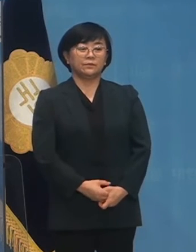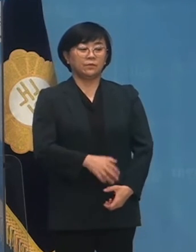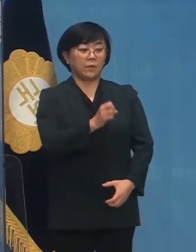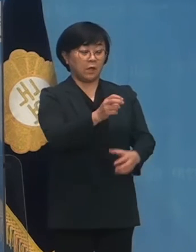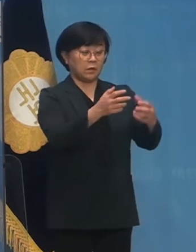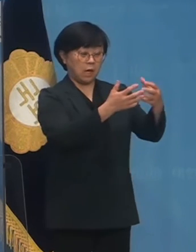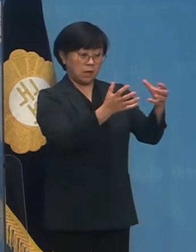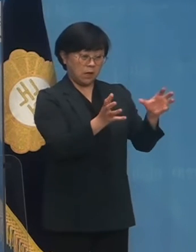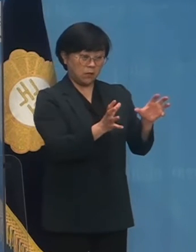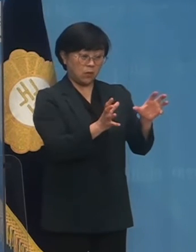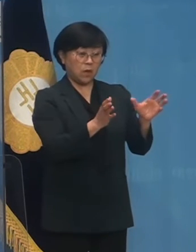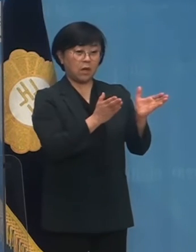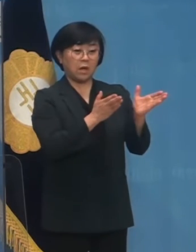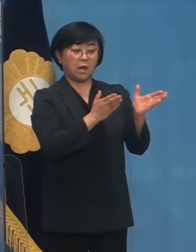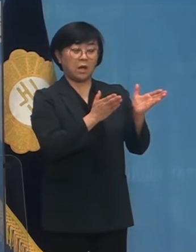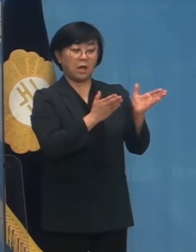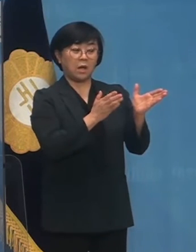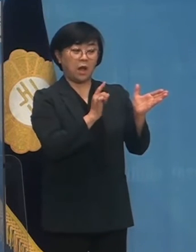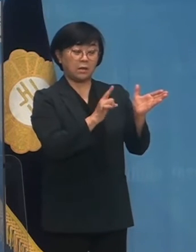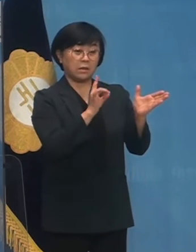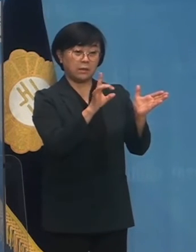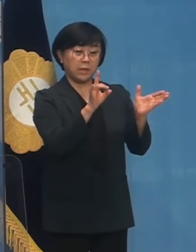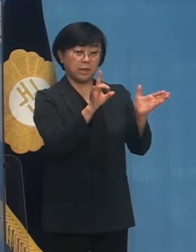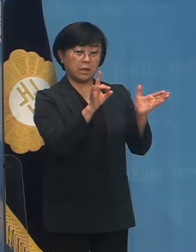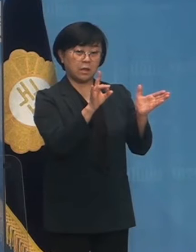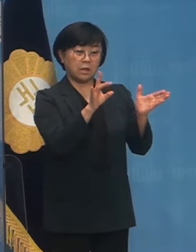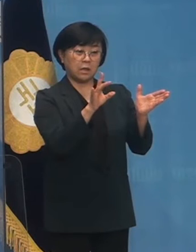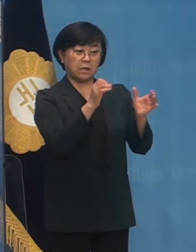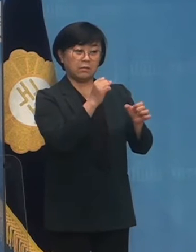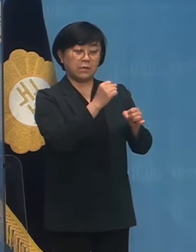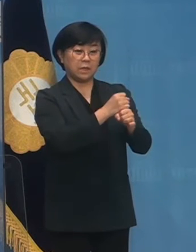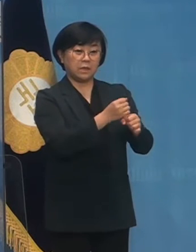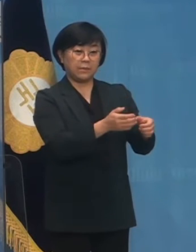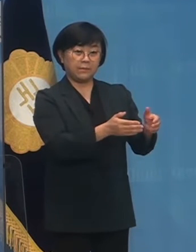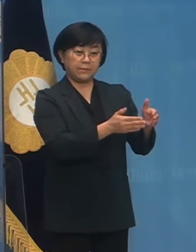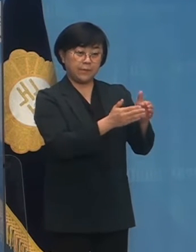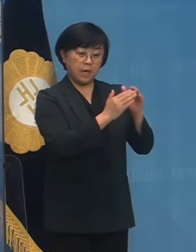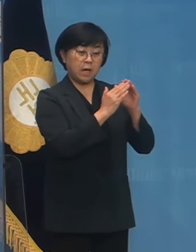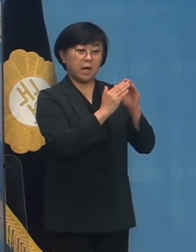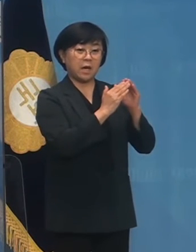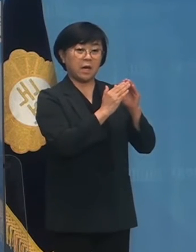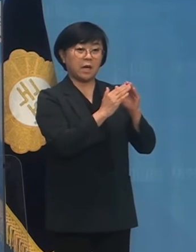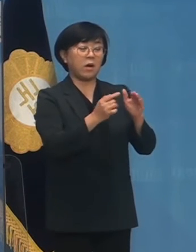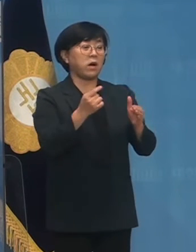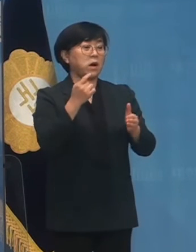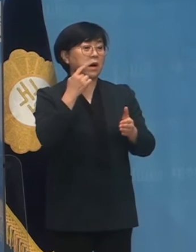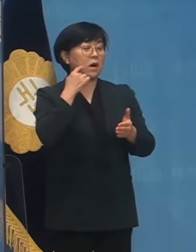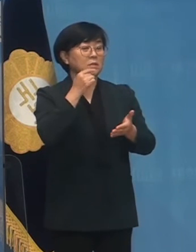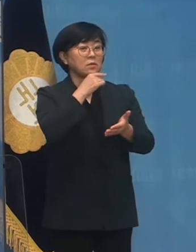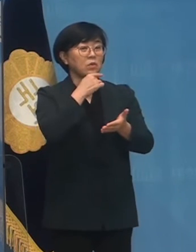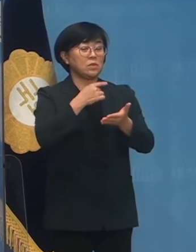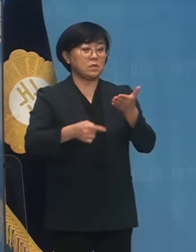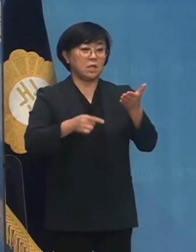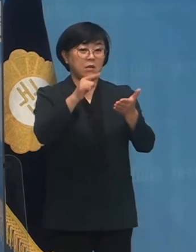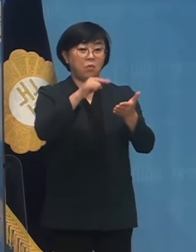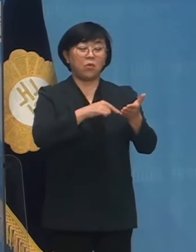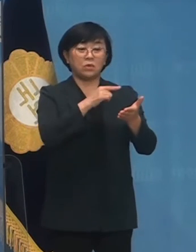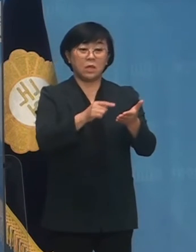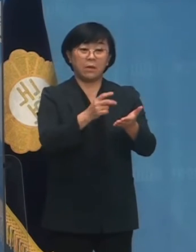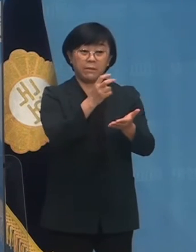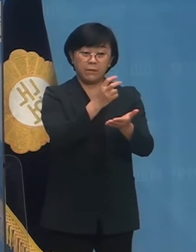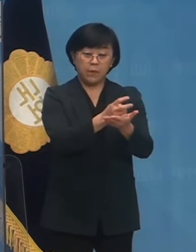여당 단독에 의해서 겨우 만들어놓은 각자 손실 보상권마저도